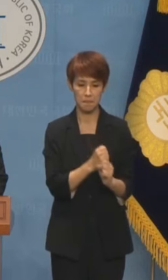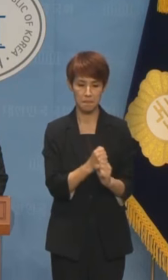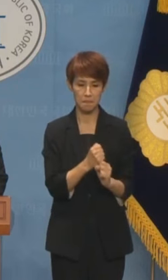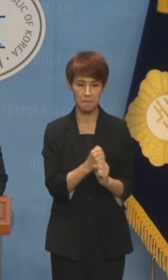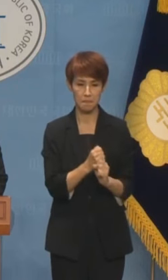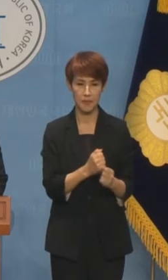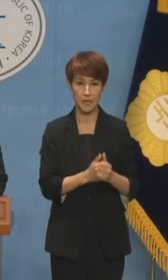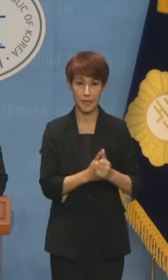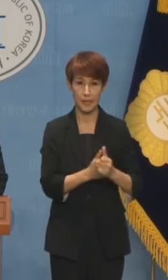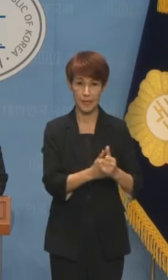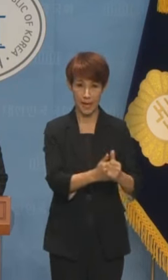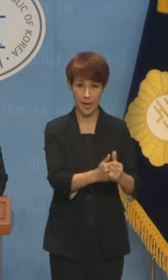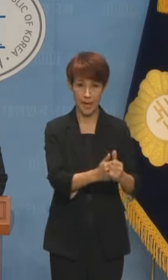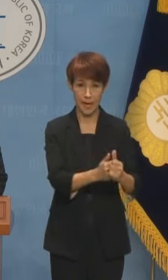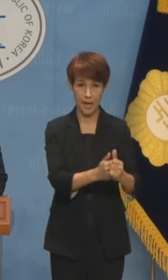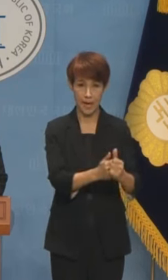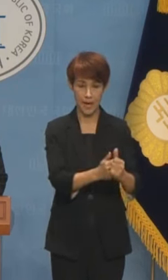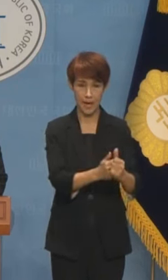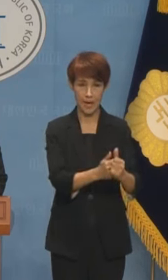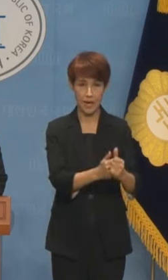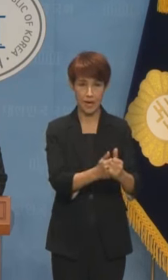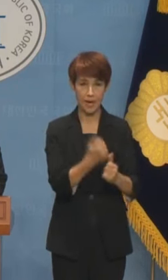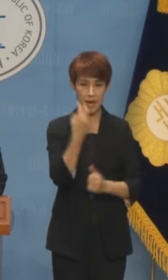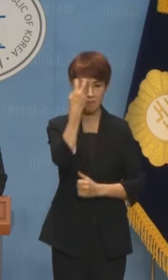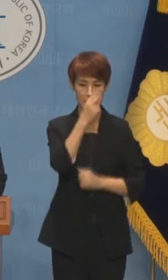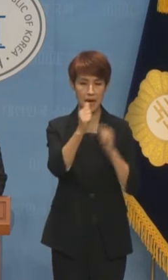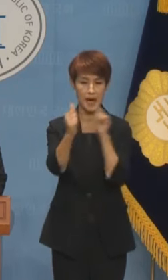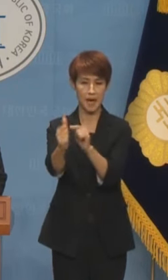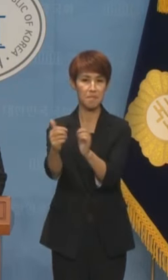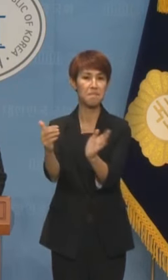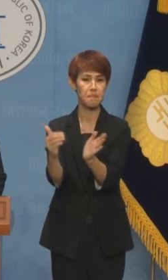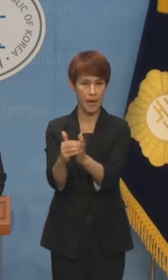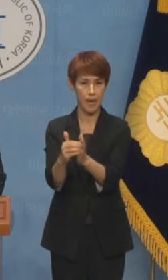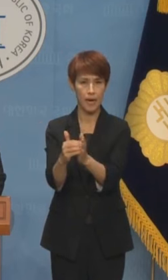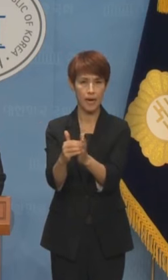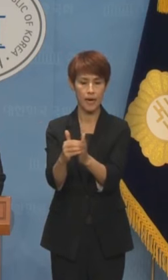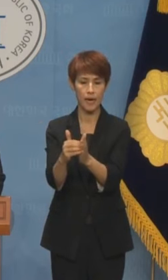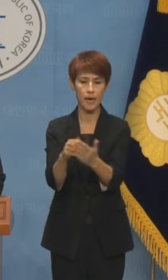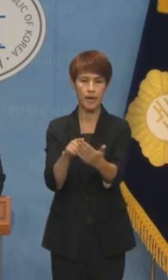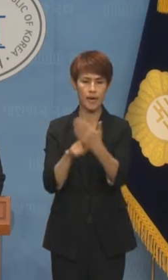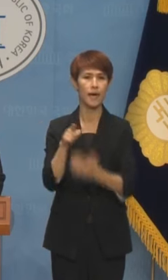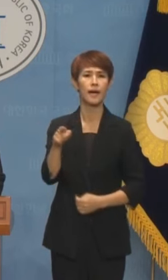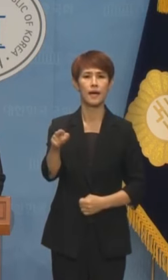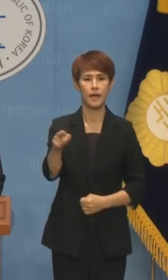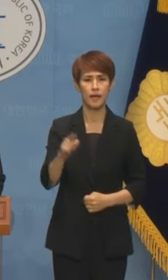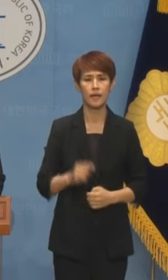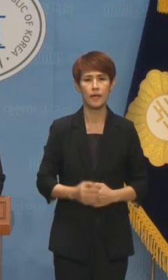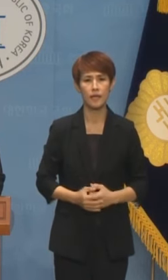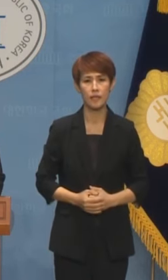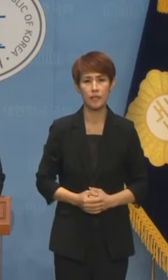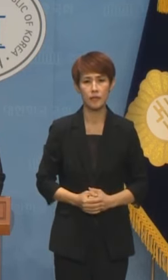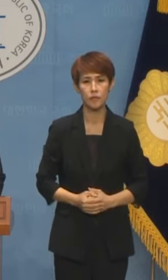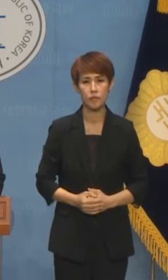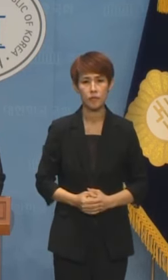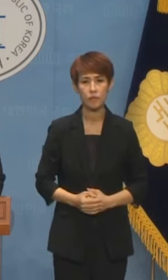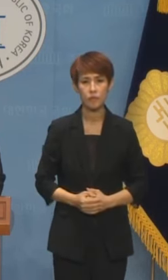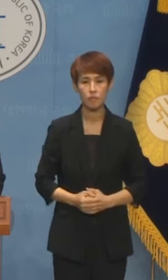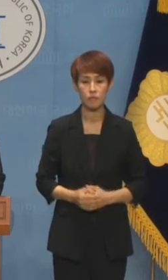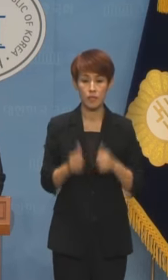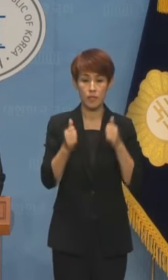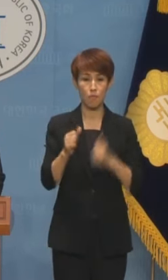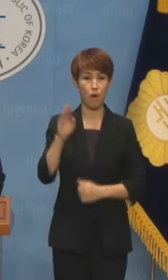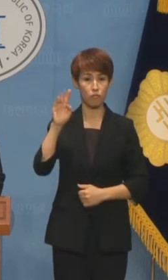시나리오에 맞춰 짜맞추기식 감사를 진행한 정황이 드러나기도 했습니다.